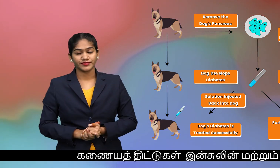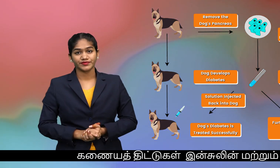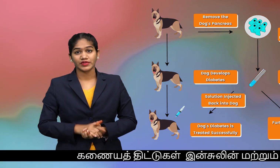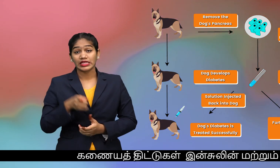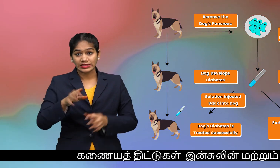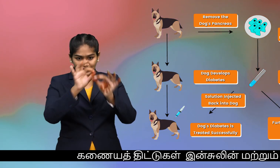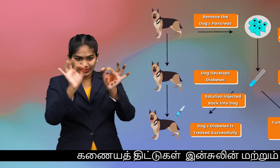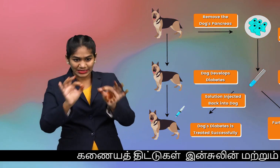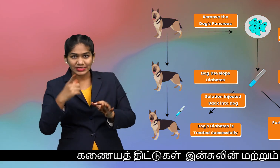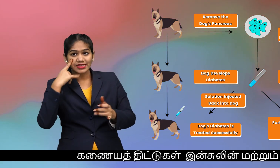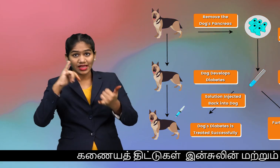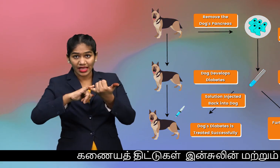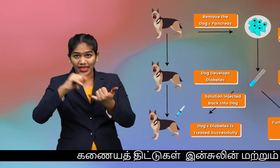கணையத்திட்டுக்கள் இன்சுலின் மற்றும்